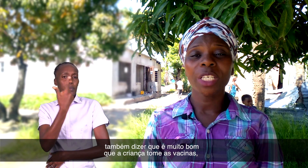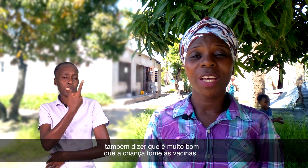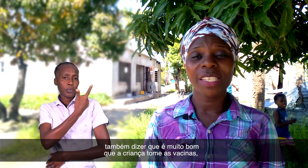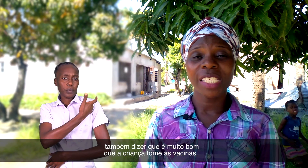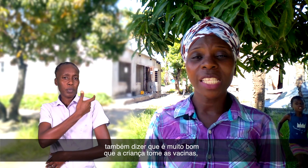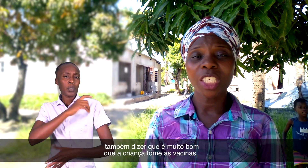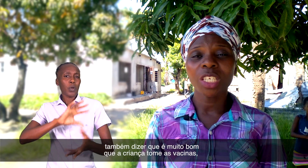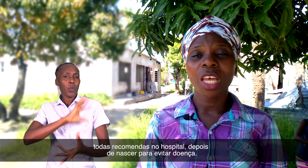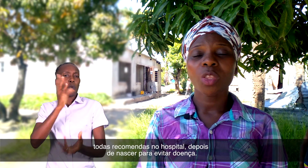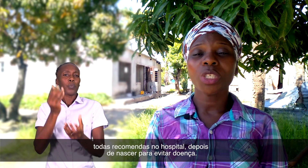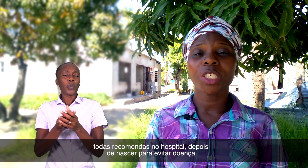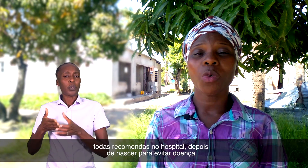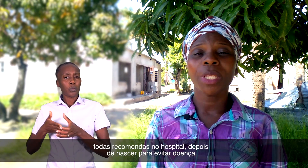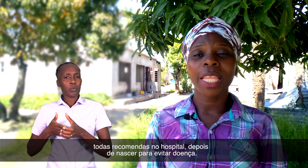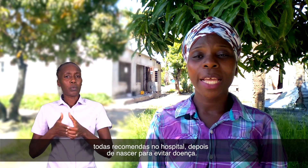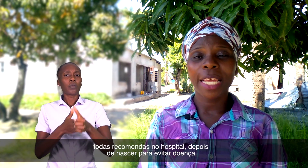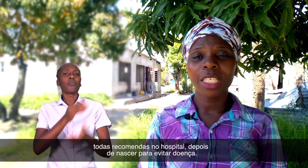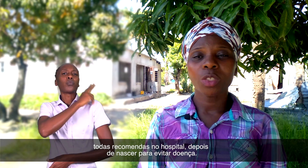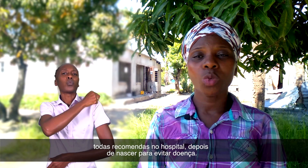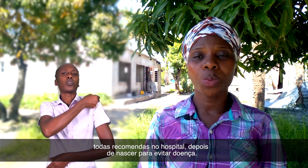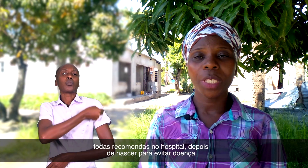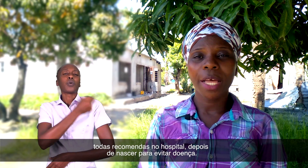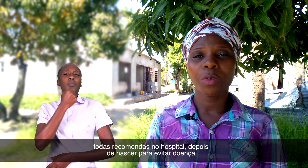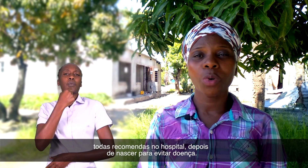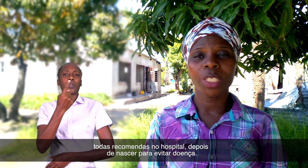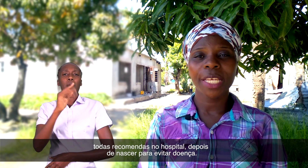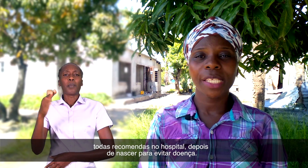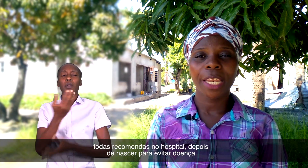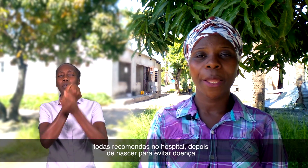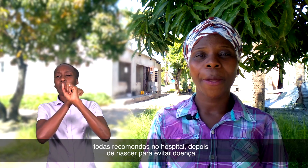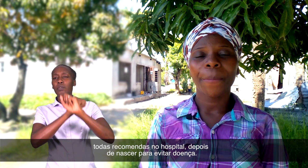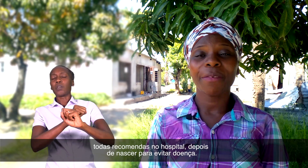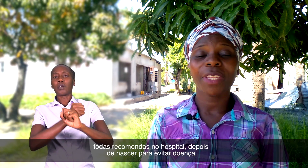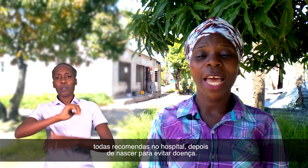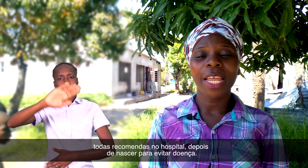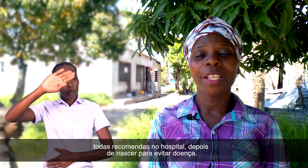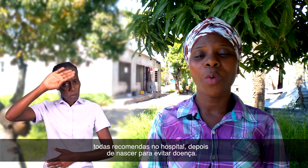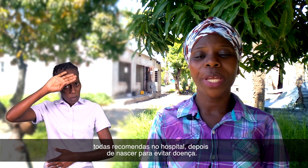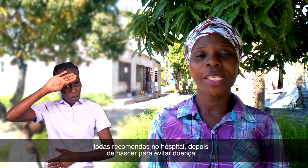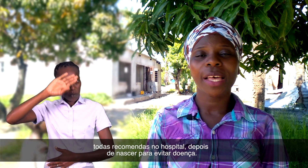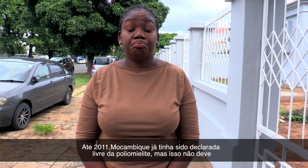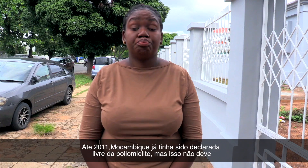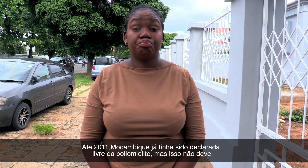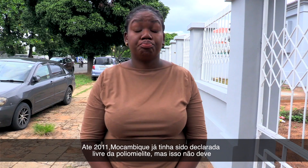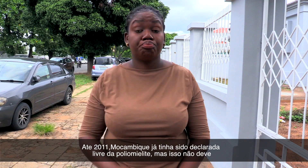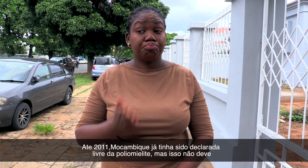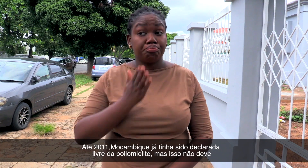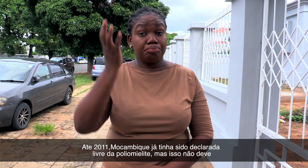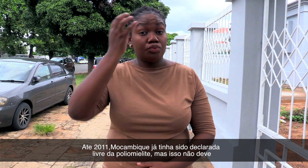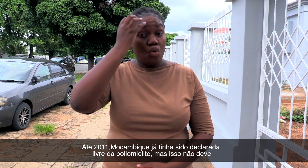tome as vacinas, todas recomendadas no hospital depois de nascer, para evitar a doença.